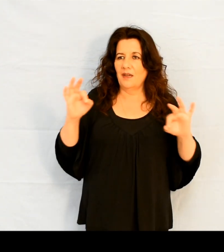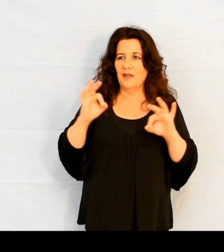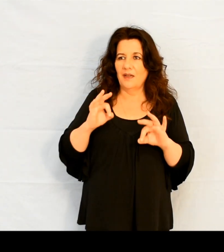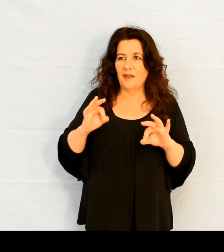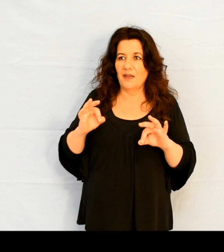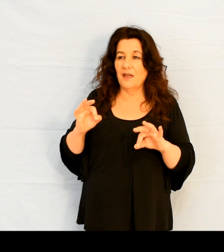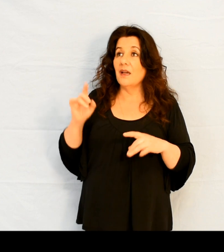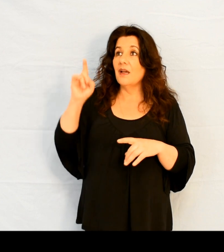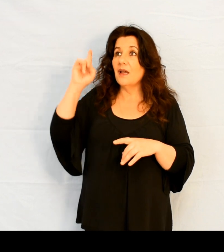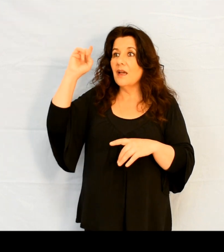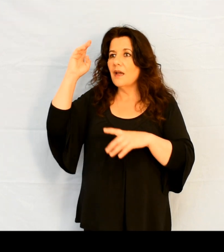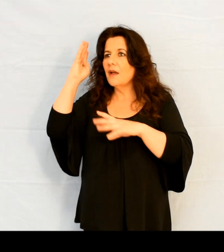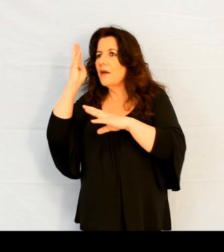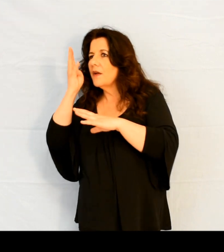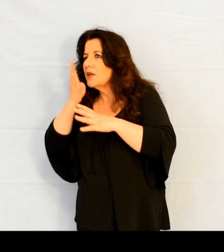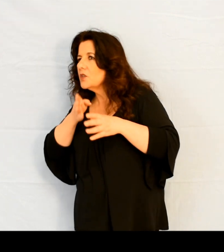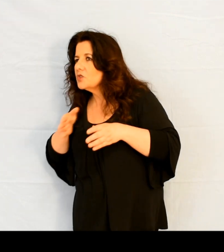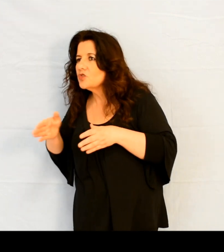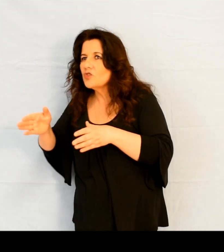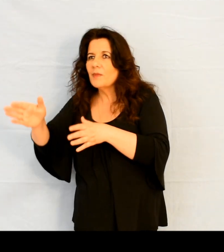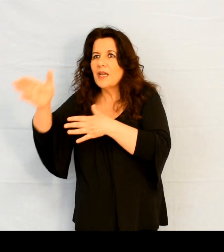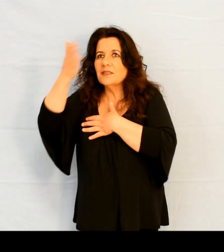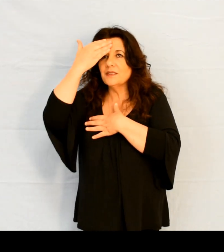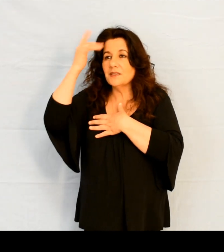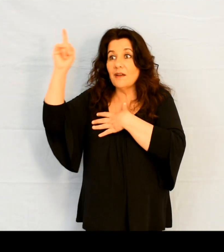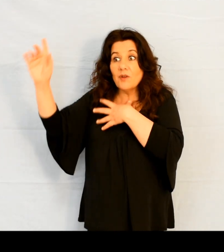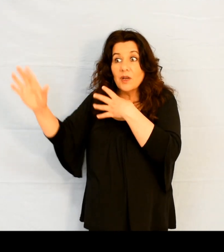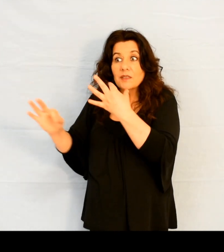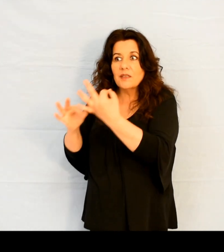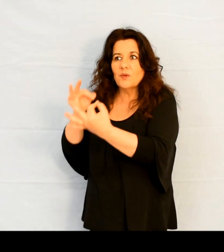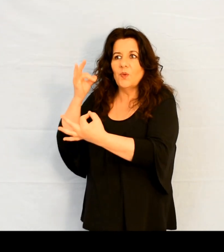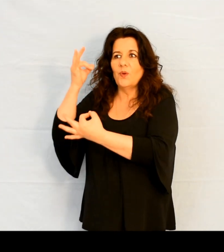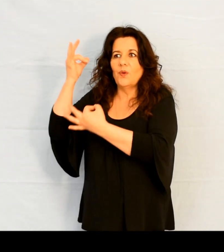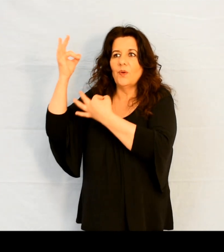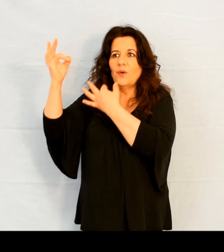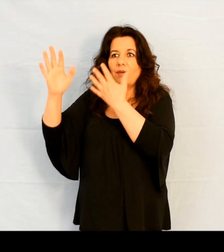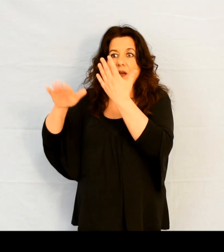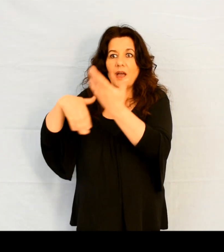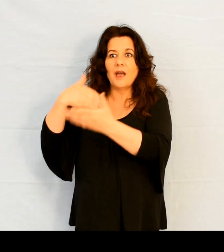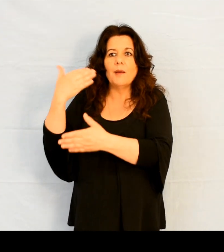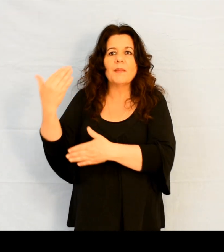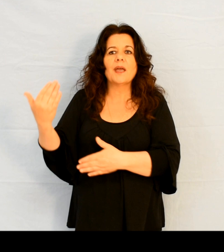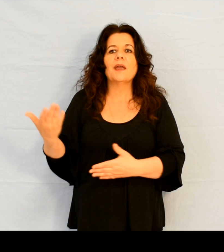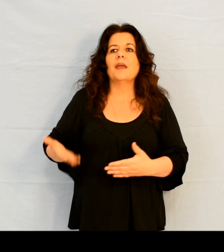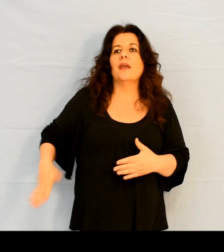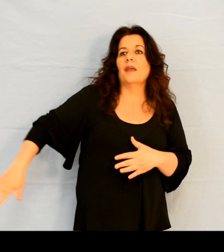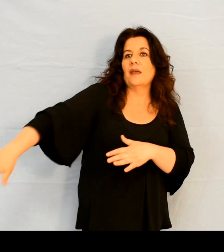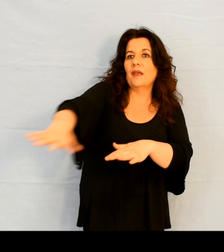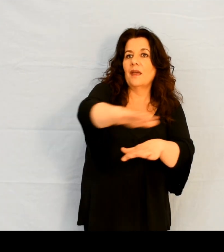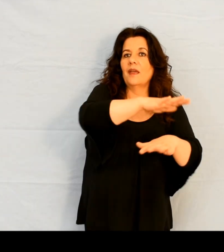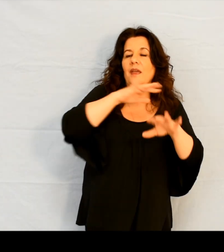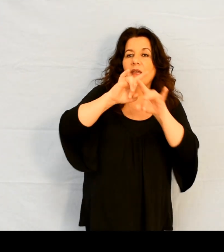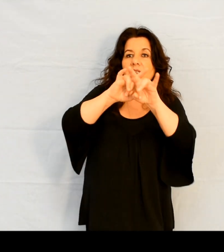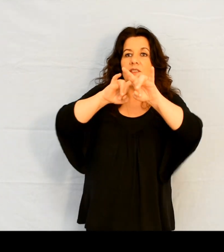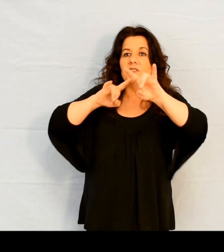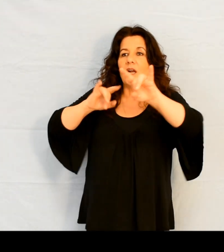chemins du savoir et il les a confiés à Jacob, son serviteur, à Israël,